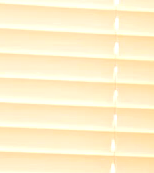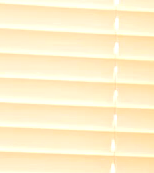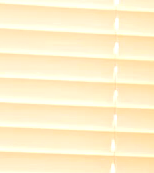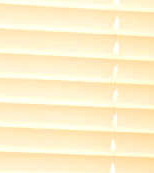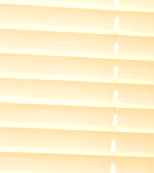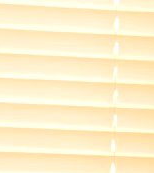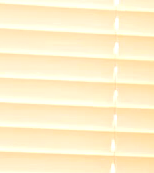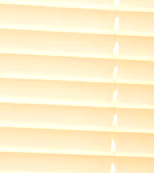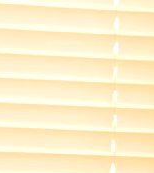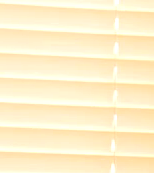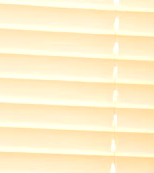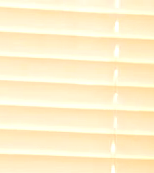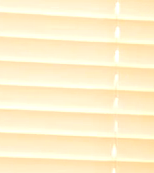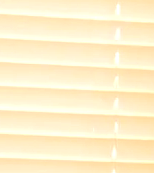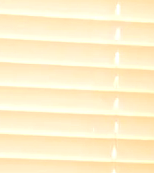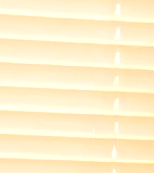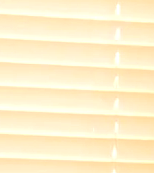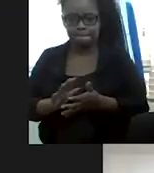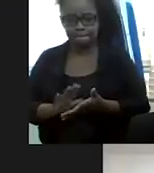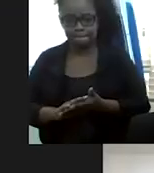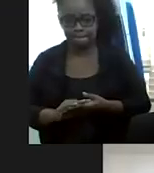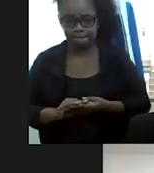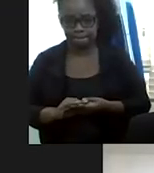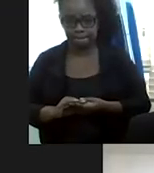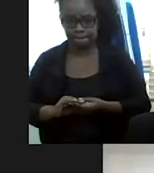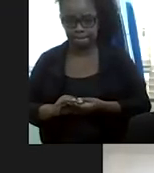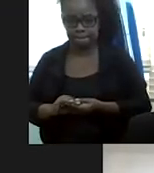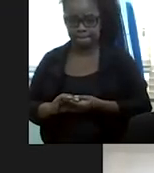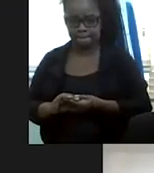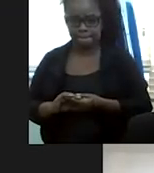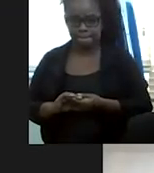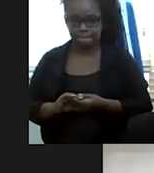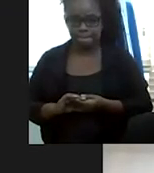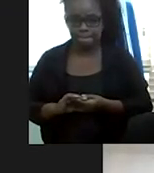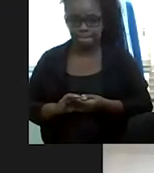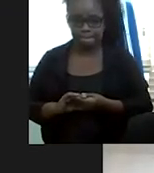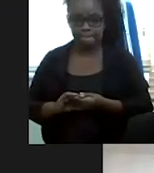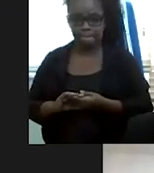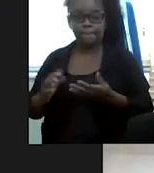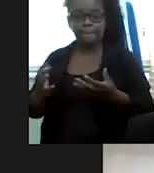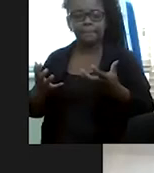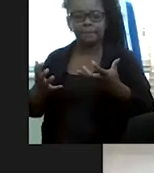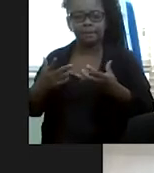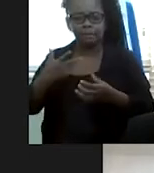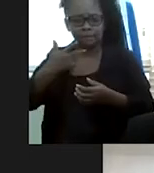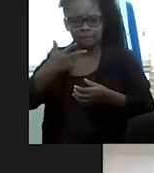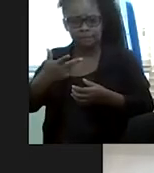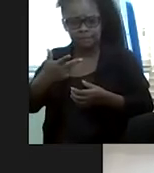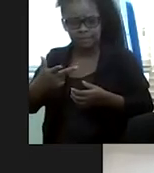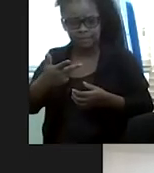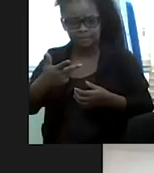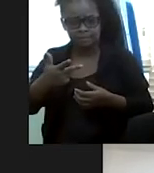gostaria de fazer um uso da palavra. Eu gostaria de fazer uso da palavra, se for possível, para mim.